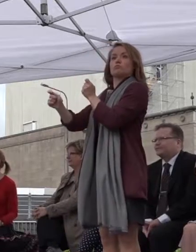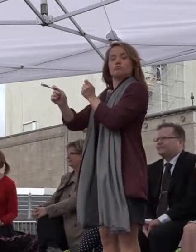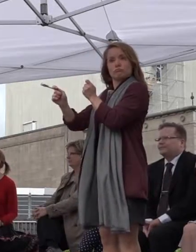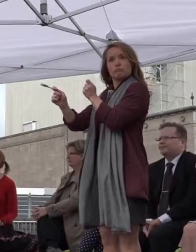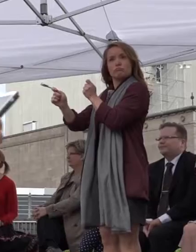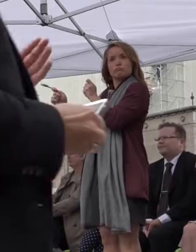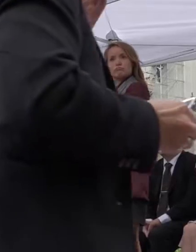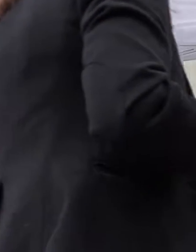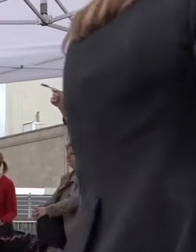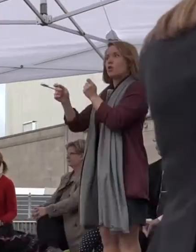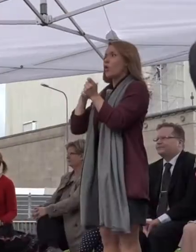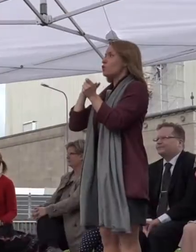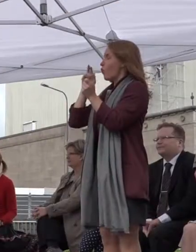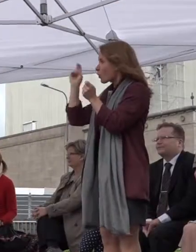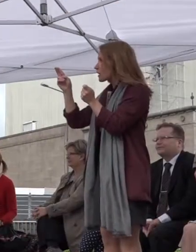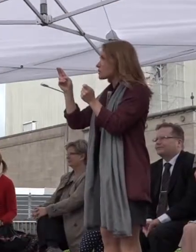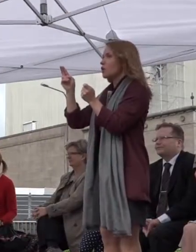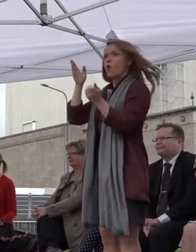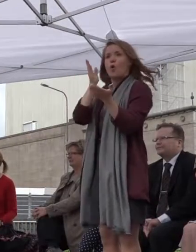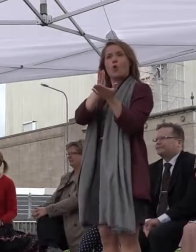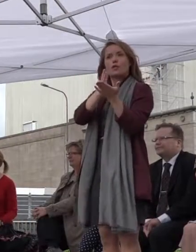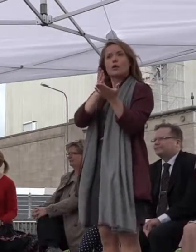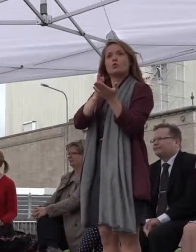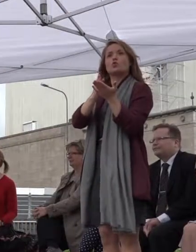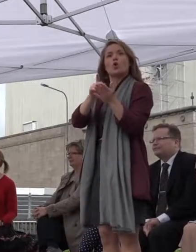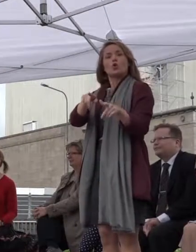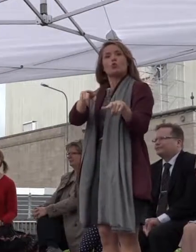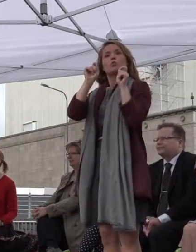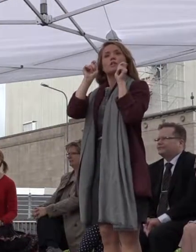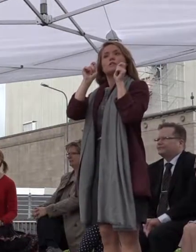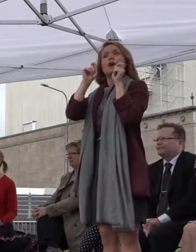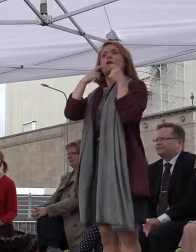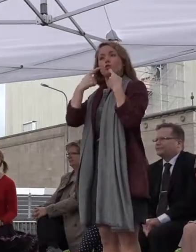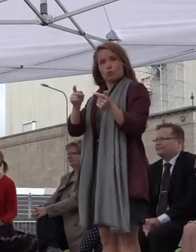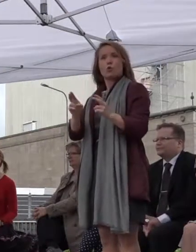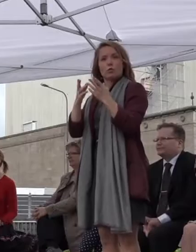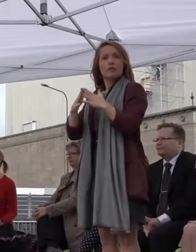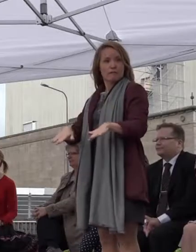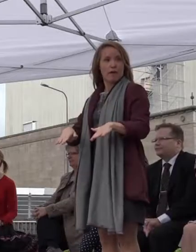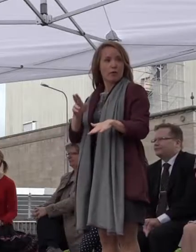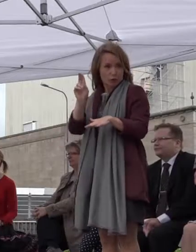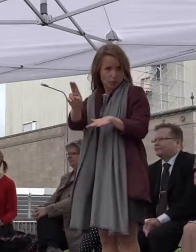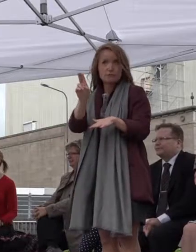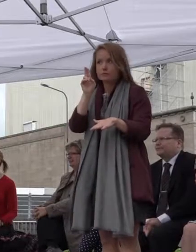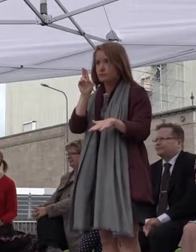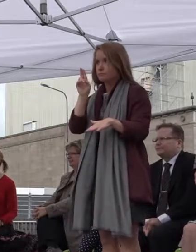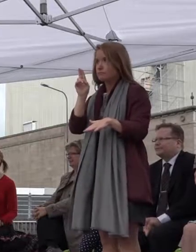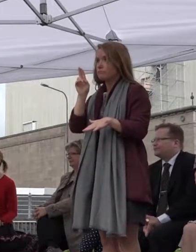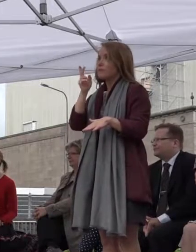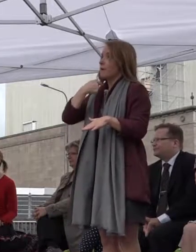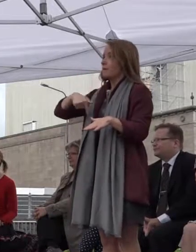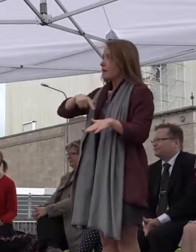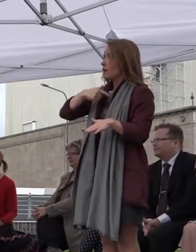uudenlaisena oikeuksien tunnistamisena ja tunnustamisena. Ja siinä meillä vammaisjärjestö